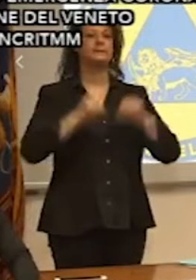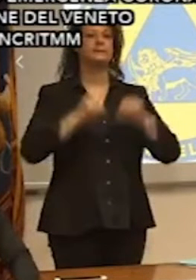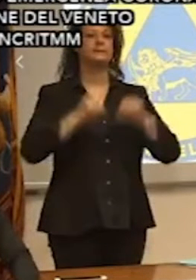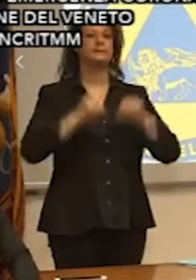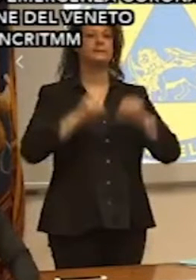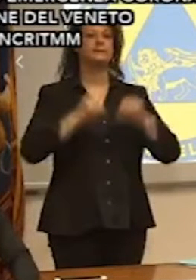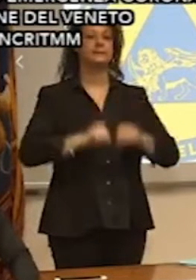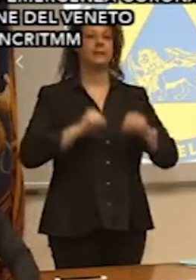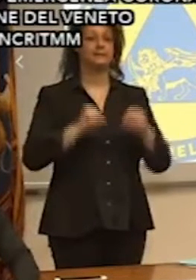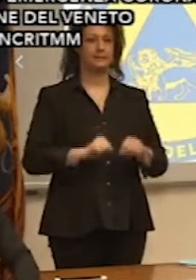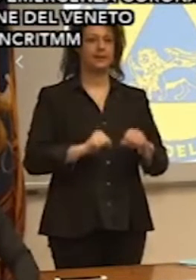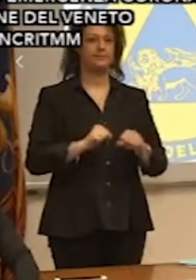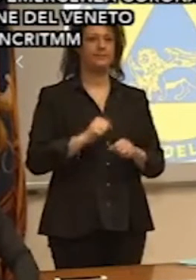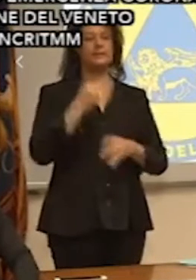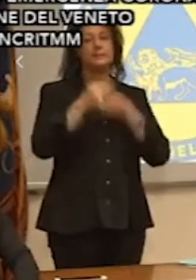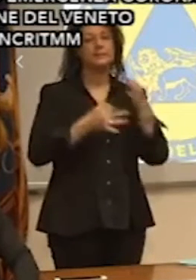firma di un'ordinanza assieme